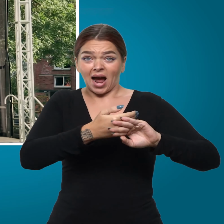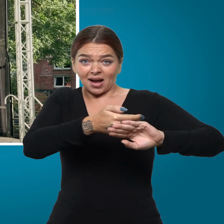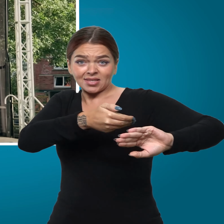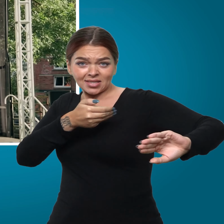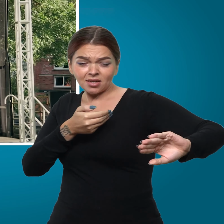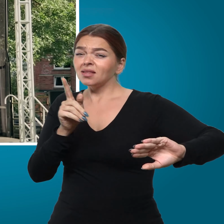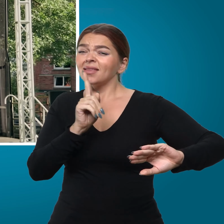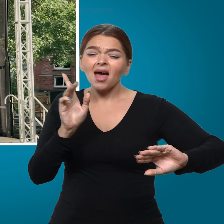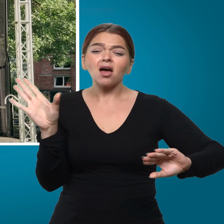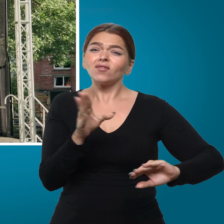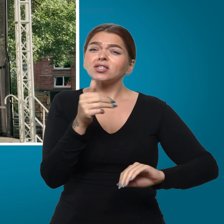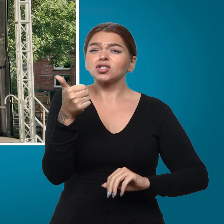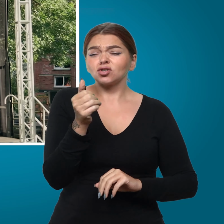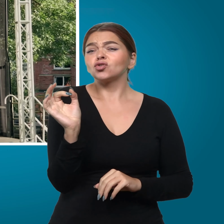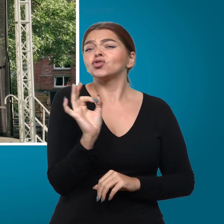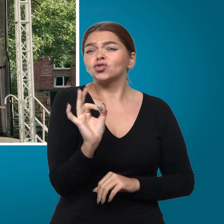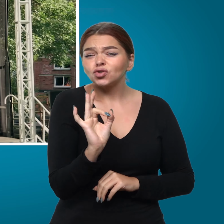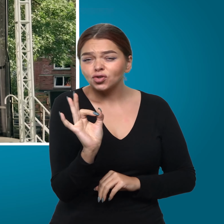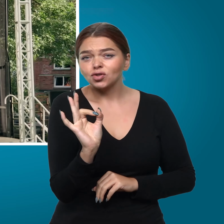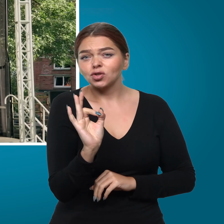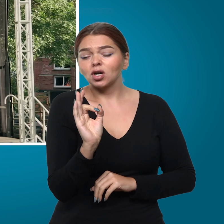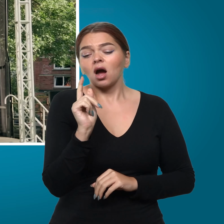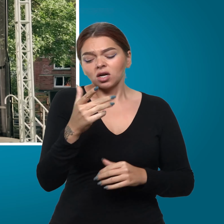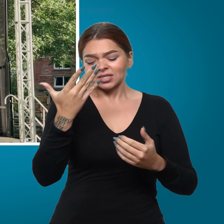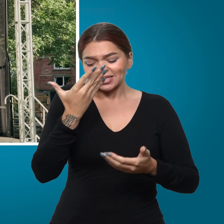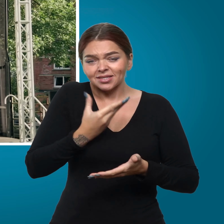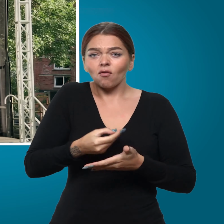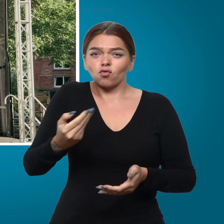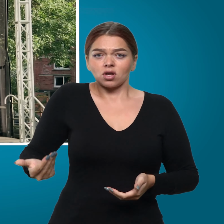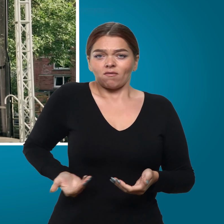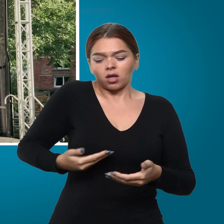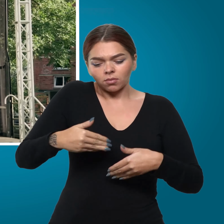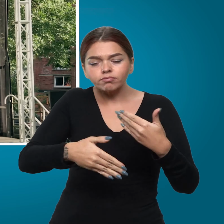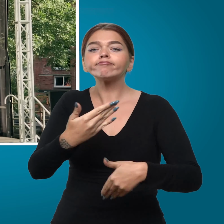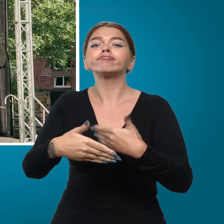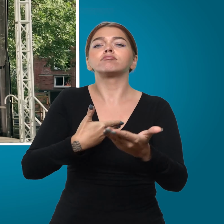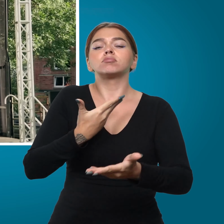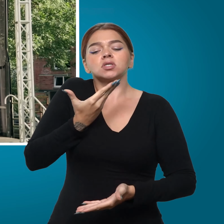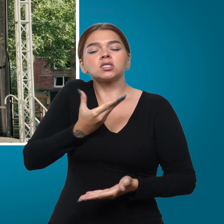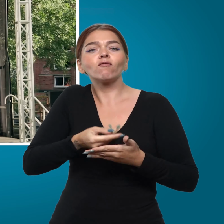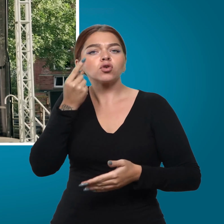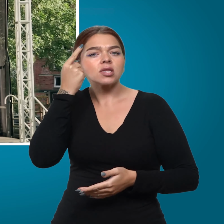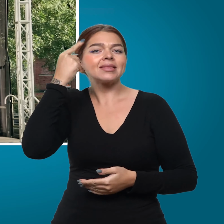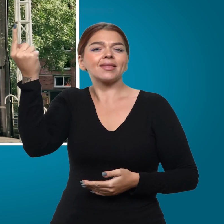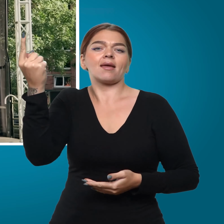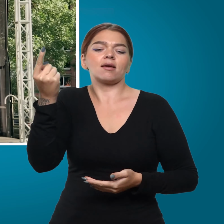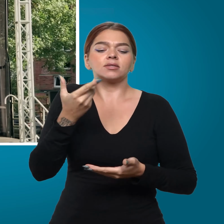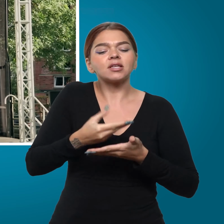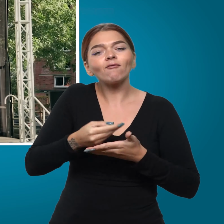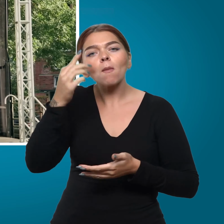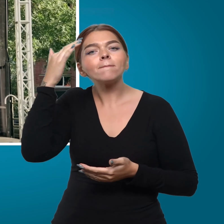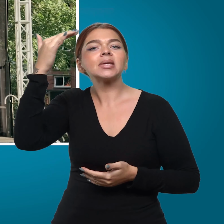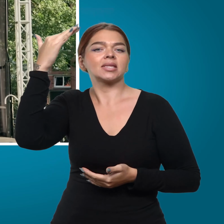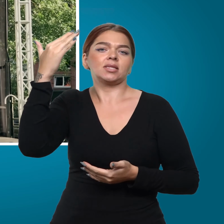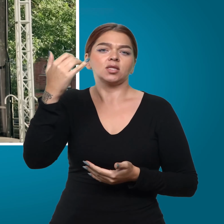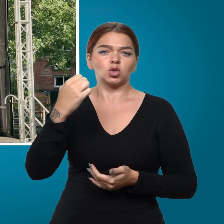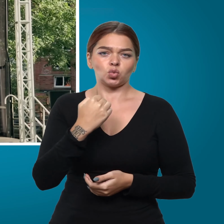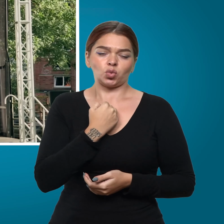atsiskyrė. Viskas buvo tvarkoj, tiesiog gyvenau savo gyvenimą, turėjau savo idėjų, turėjau savo